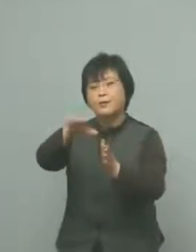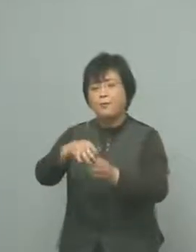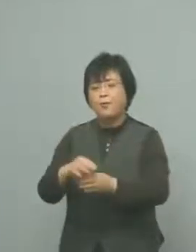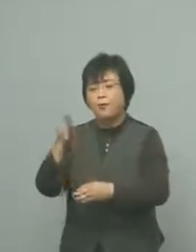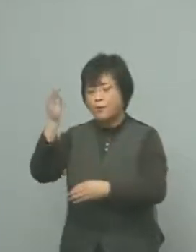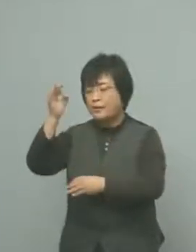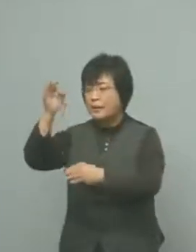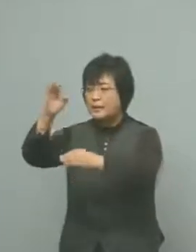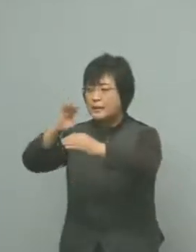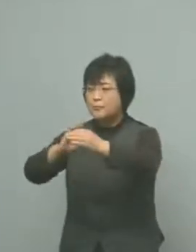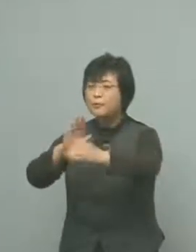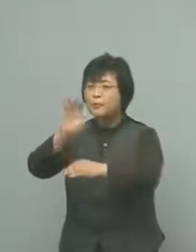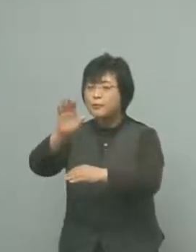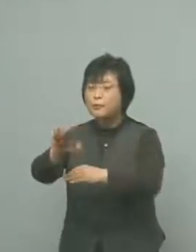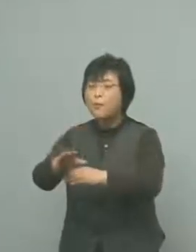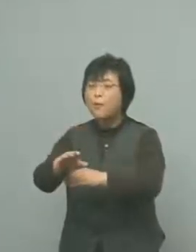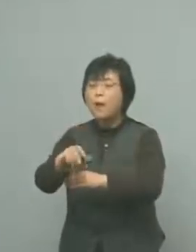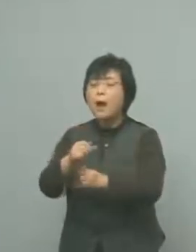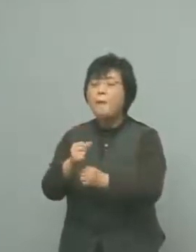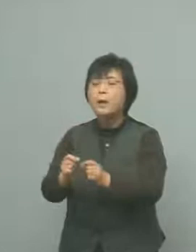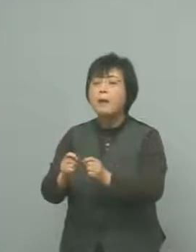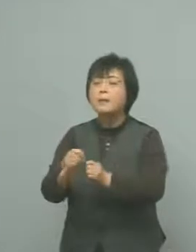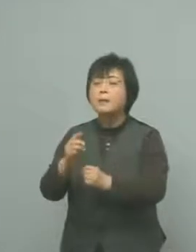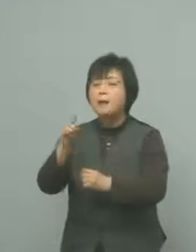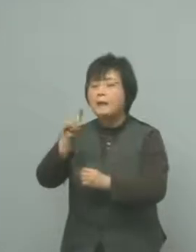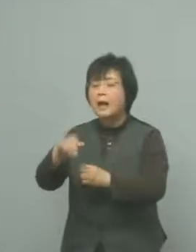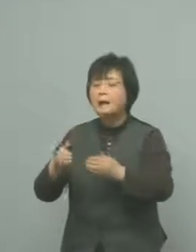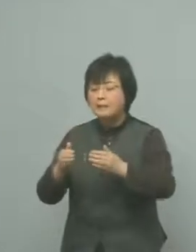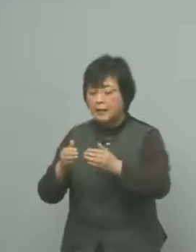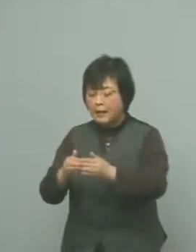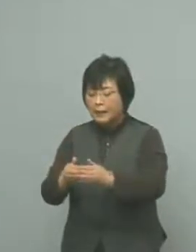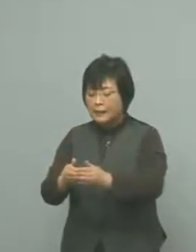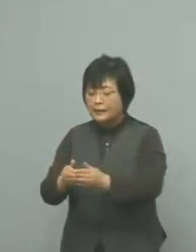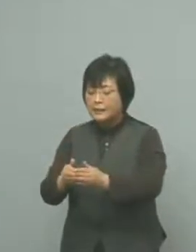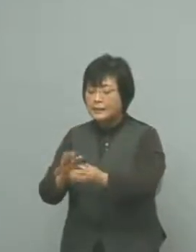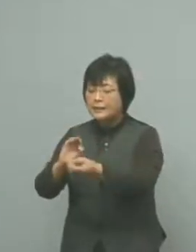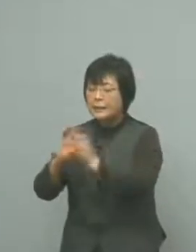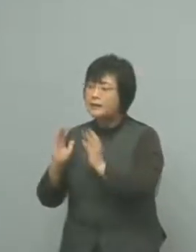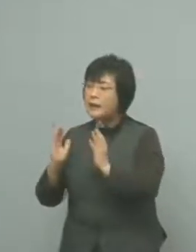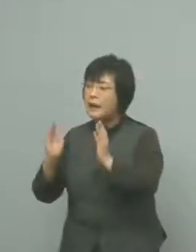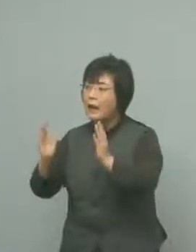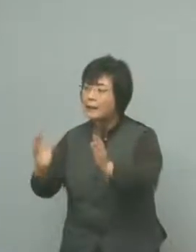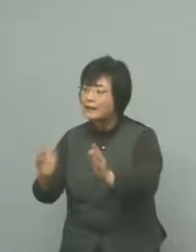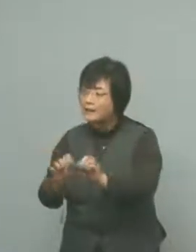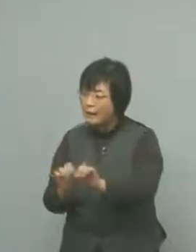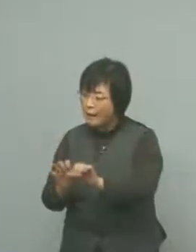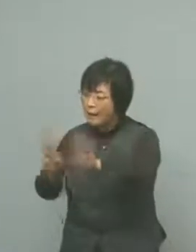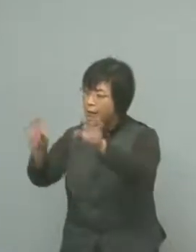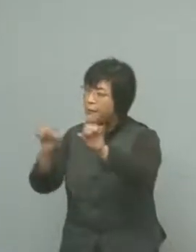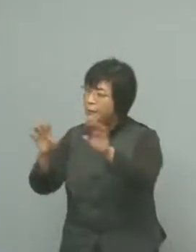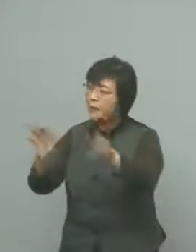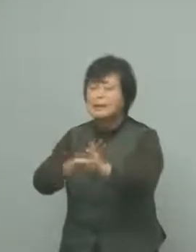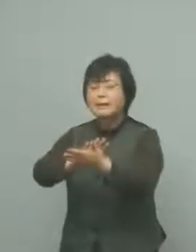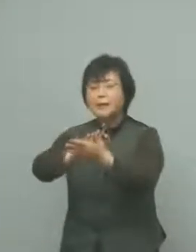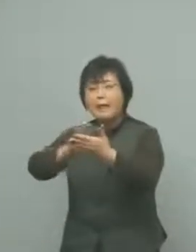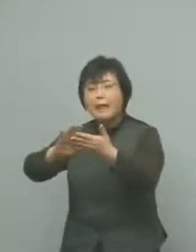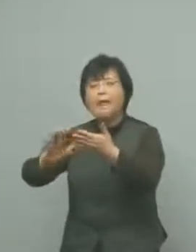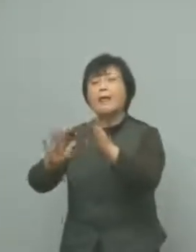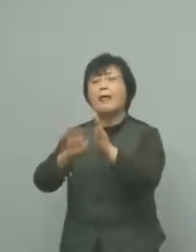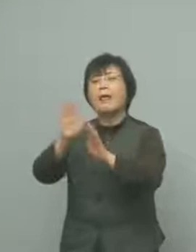は馬見ヶ崎桜ラインとともにライトアップが行われ、幻想的な夜桜も楽しめます